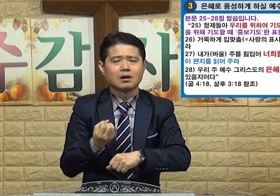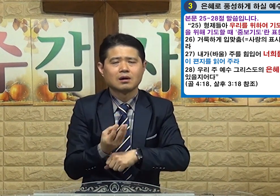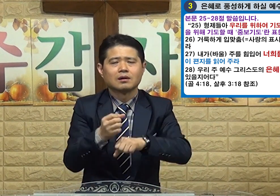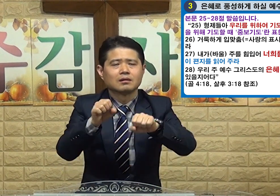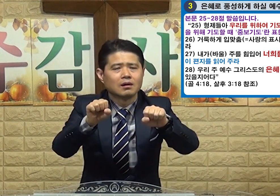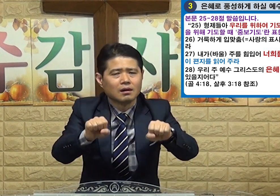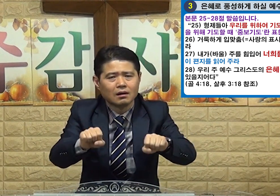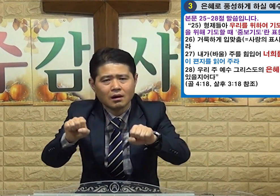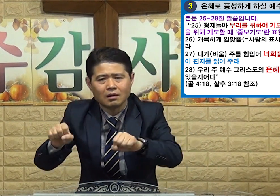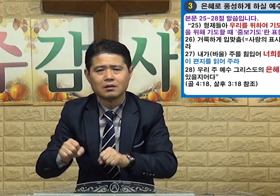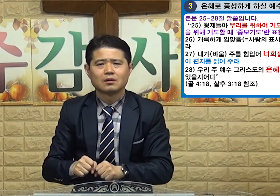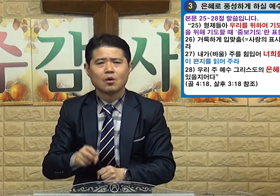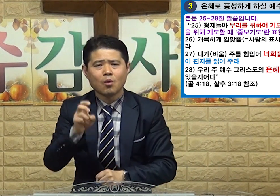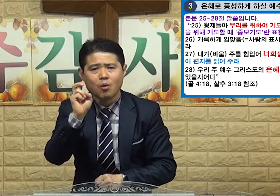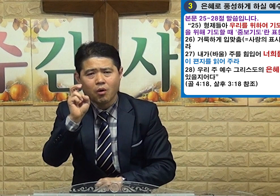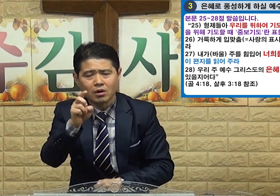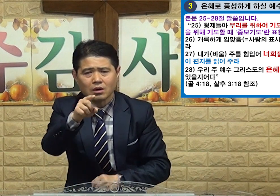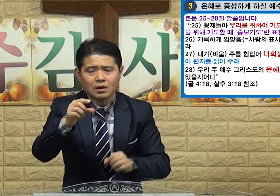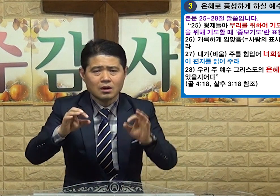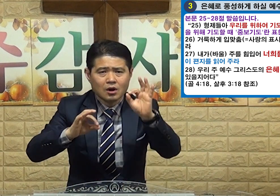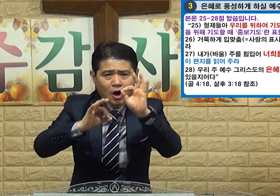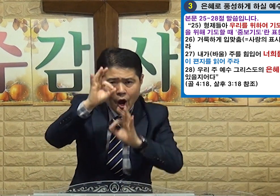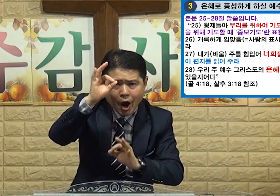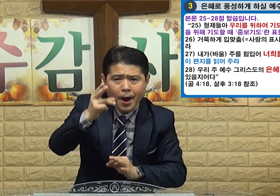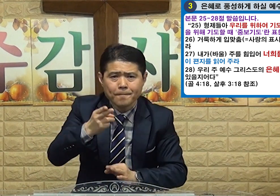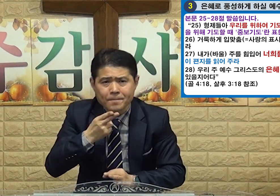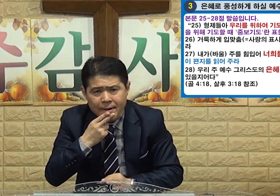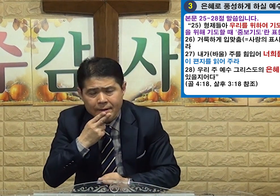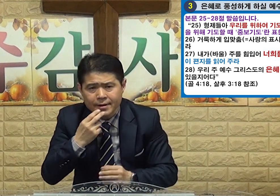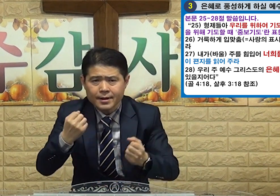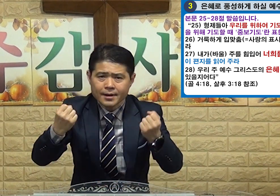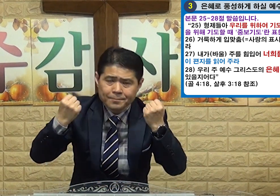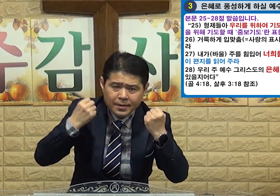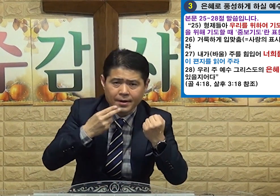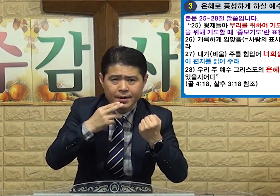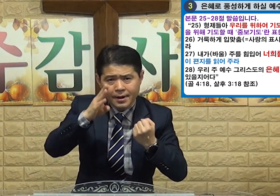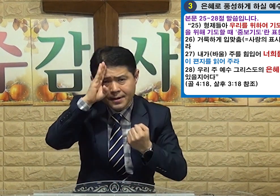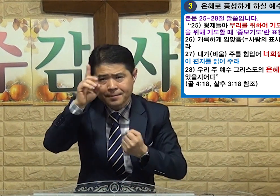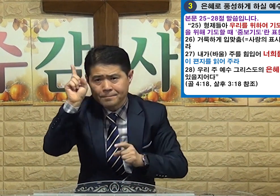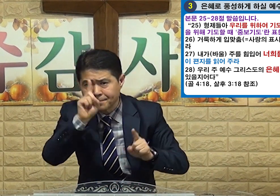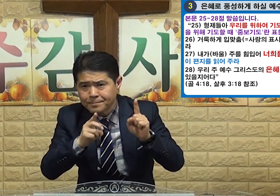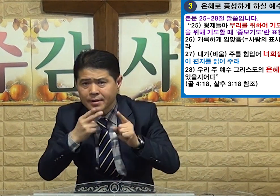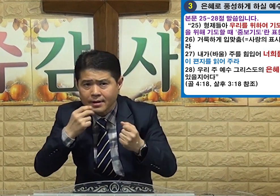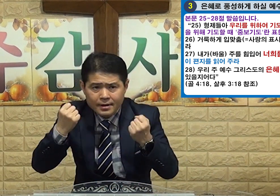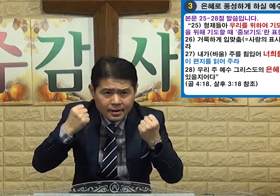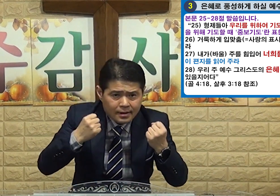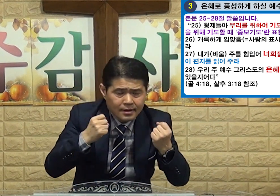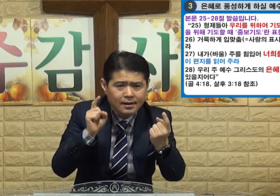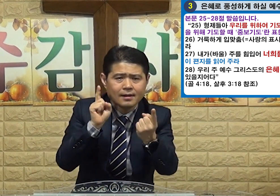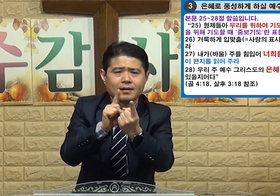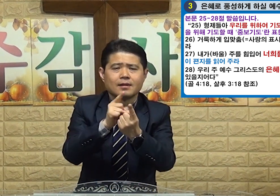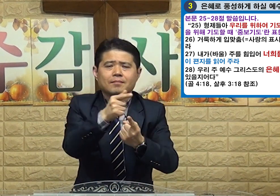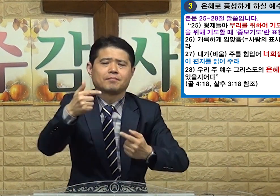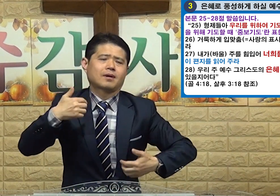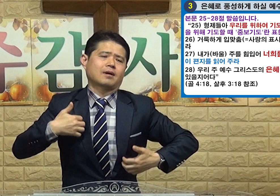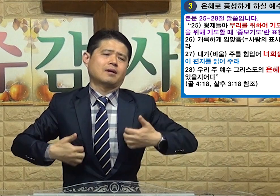형제들에게 평안을 전하라는 것입니다. 우리가 실수할 틈도 없이 항상